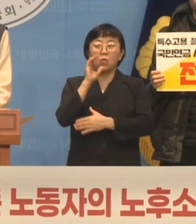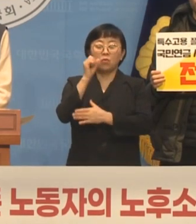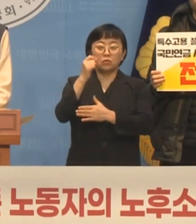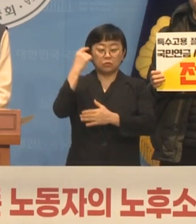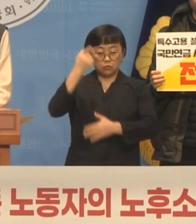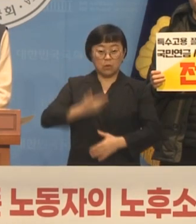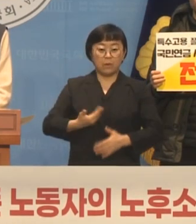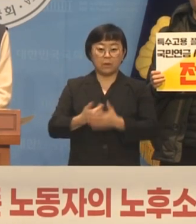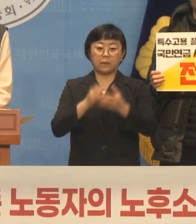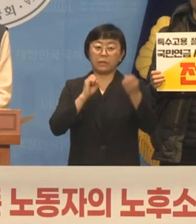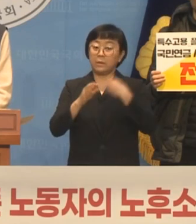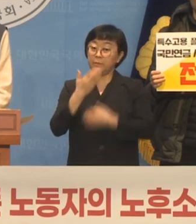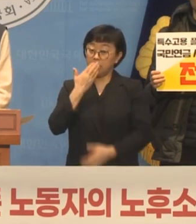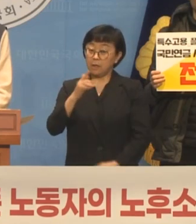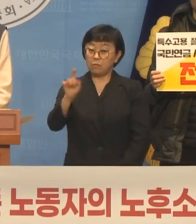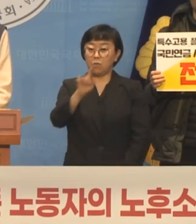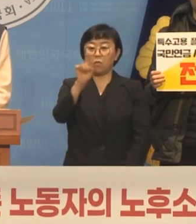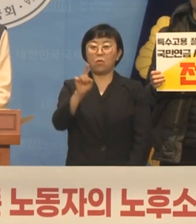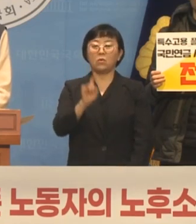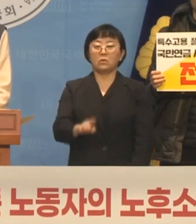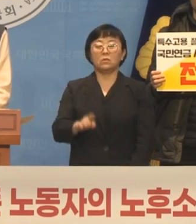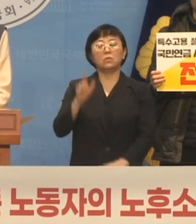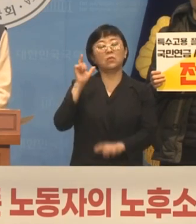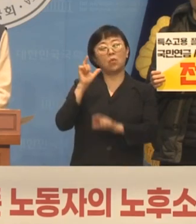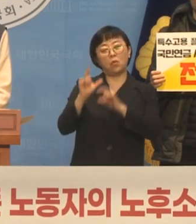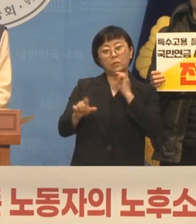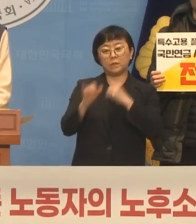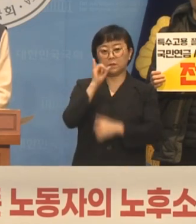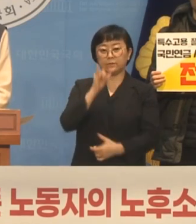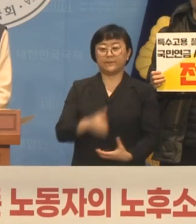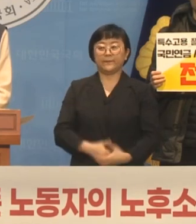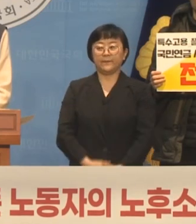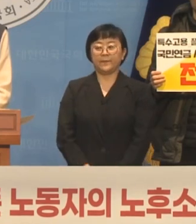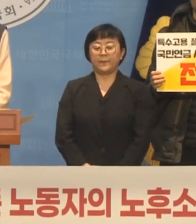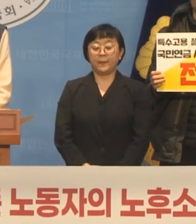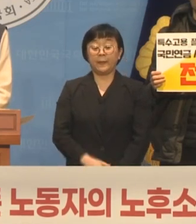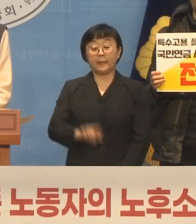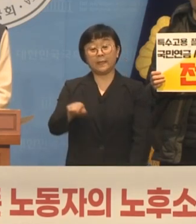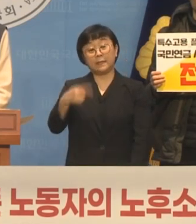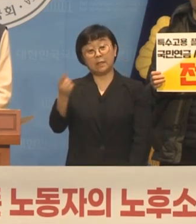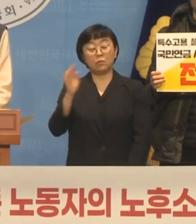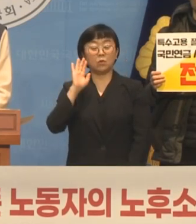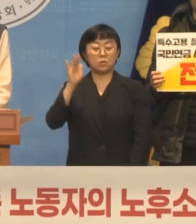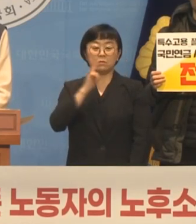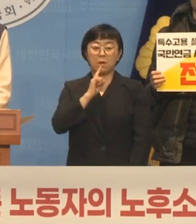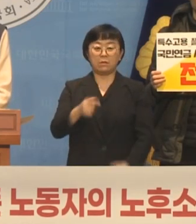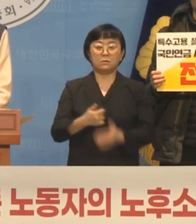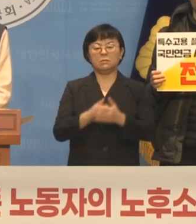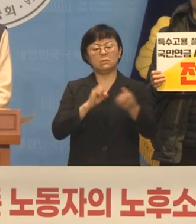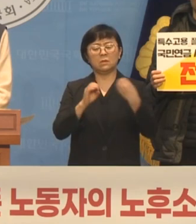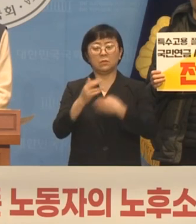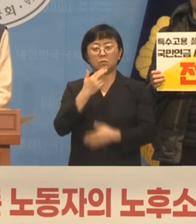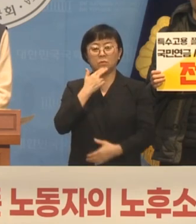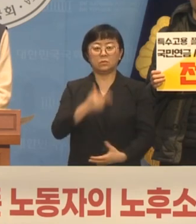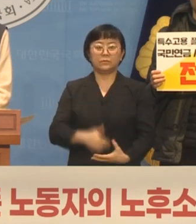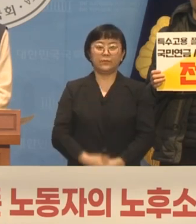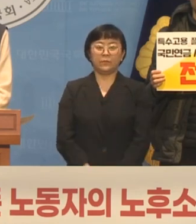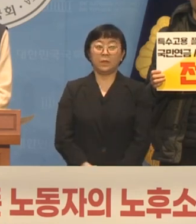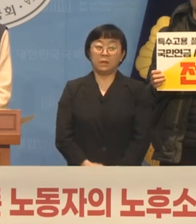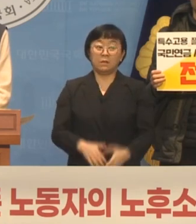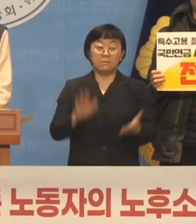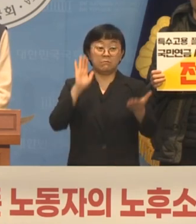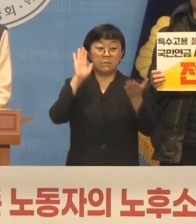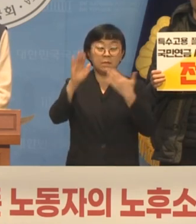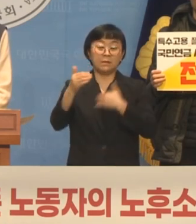묻는다면 무엇이라 대답할 수 있을까 진지하게 고민해 보았습니다. 그 답은 요즘 말로 노답입니다. 아무런